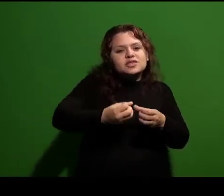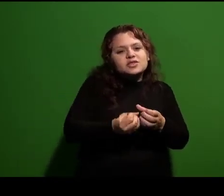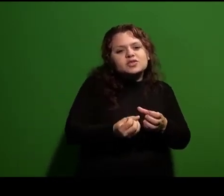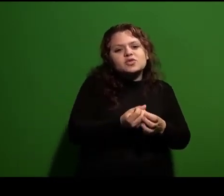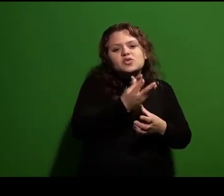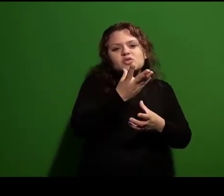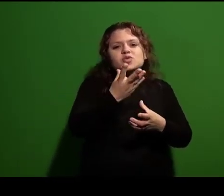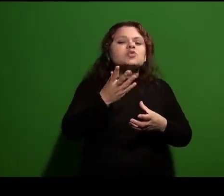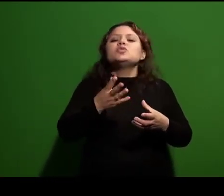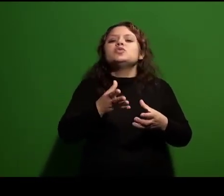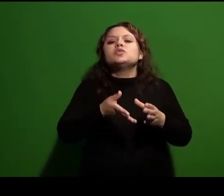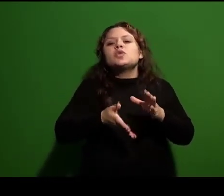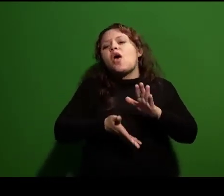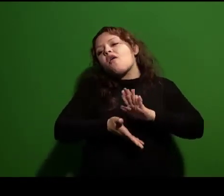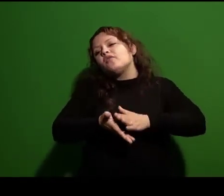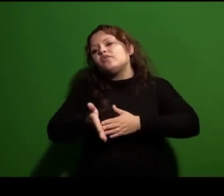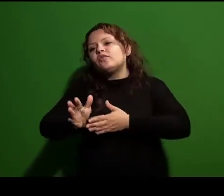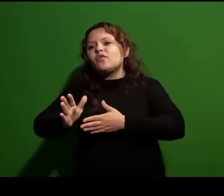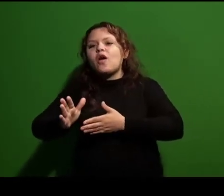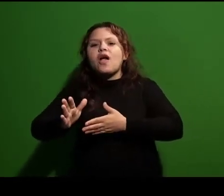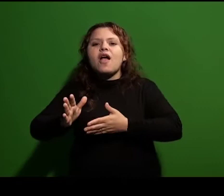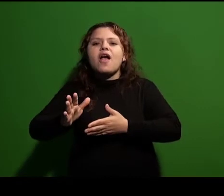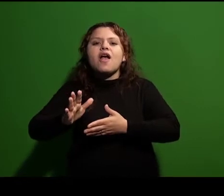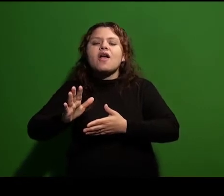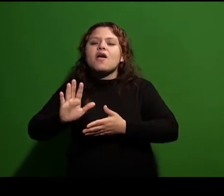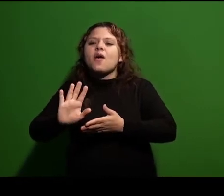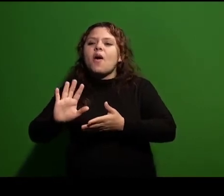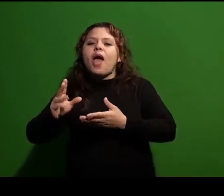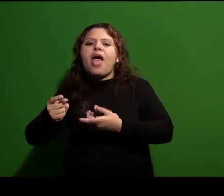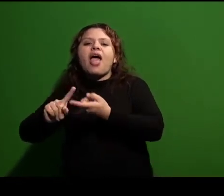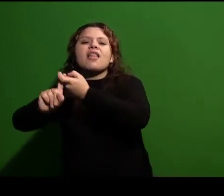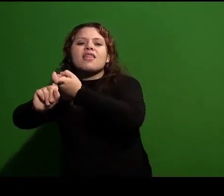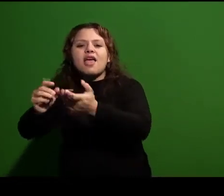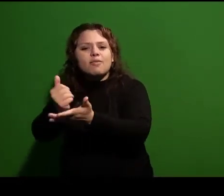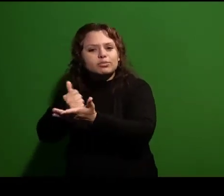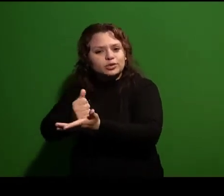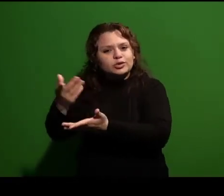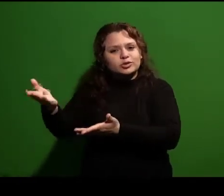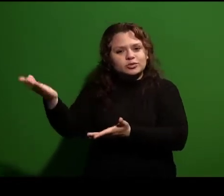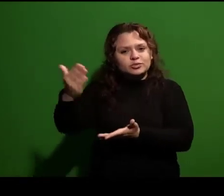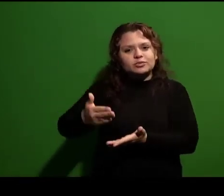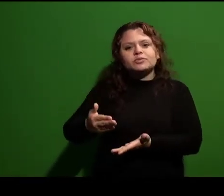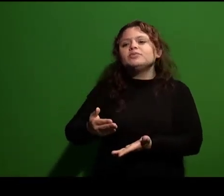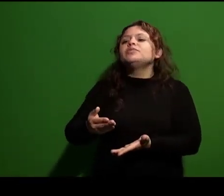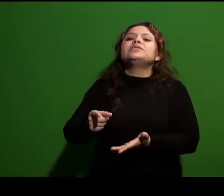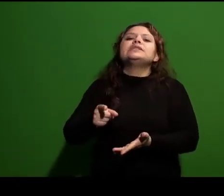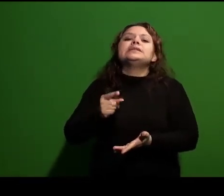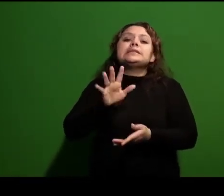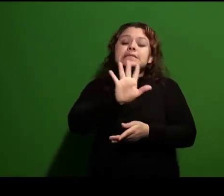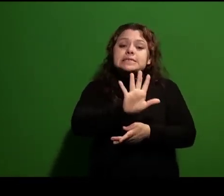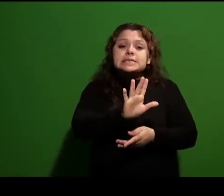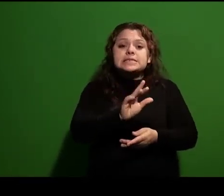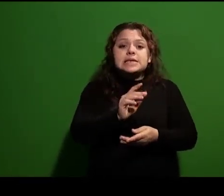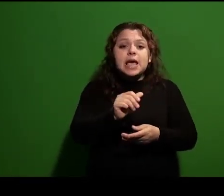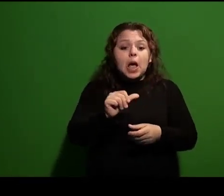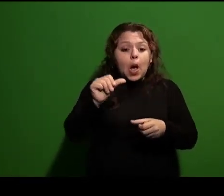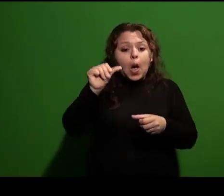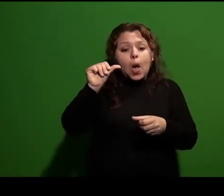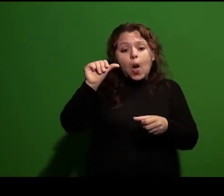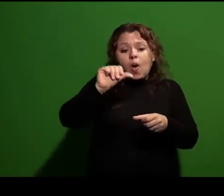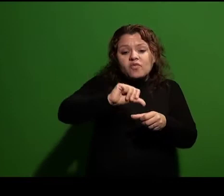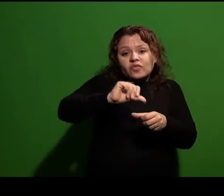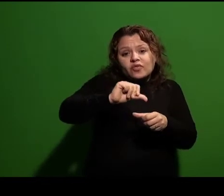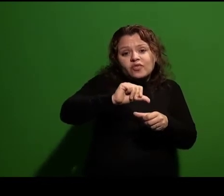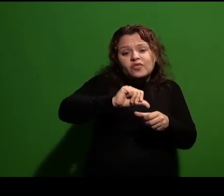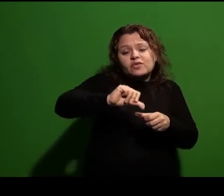al esposo. Y las 5 de ellas eran prudentes, y las 5 fatuas. Las que eran fatuas,